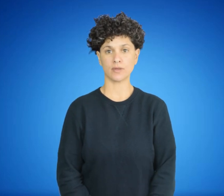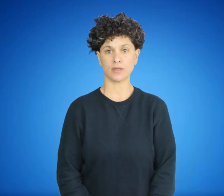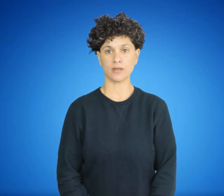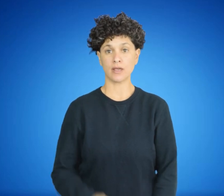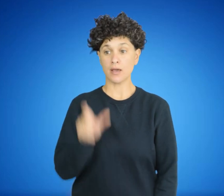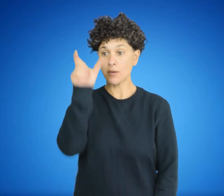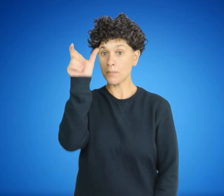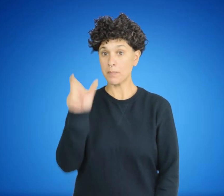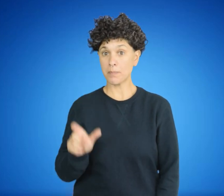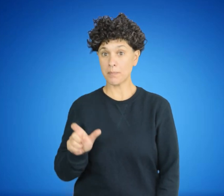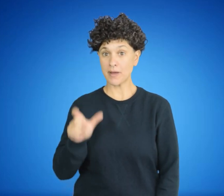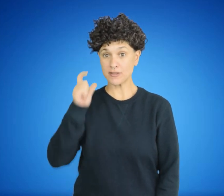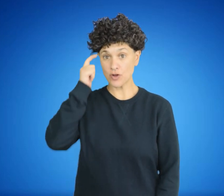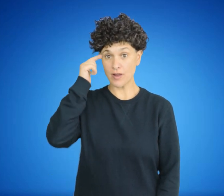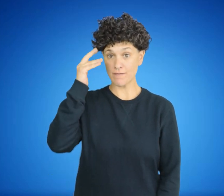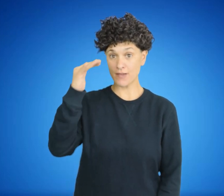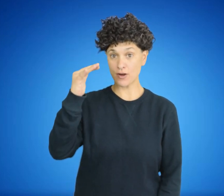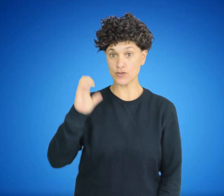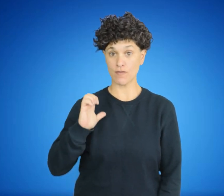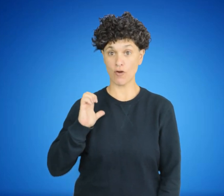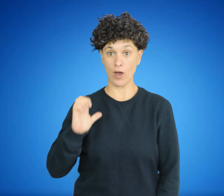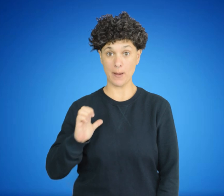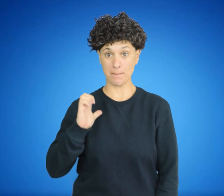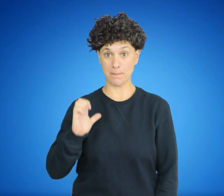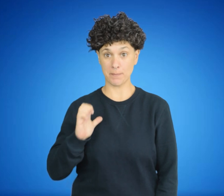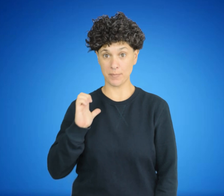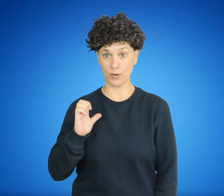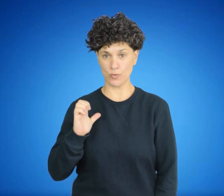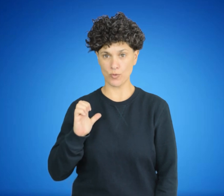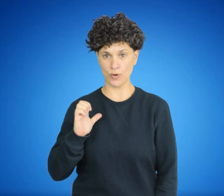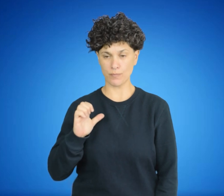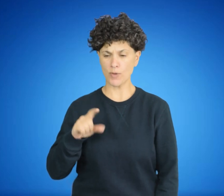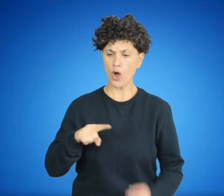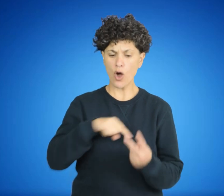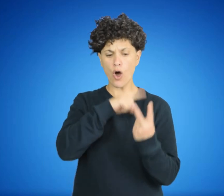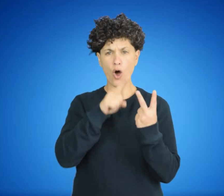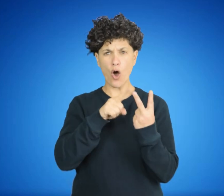la filosofía de epicuro se caracteriza por situarse en el lado opuesto a la filosofía platónica